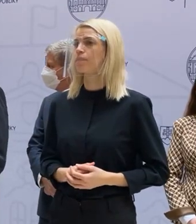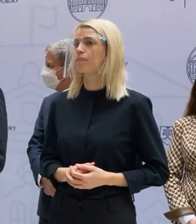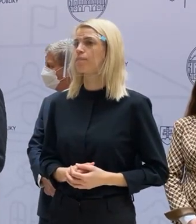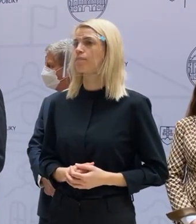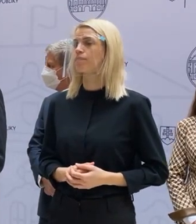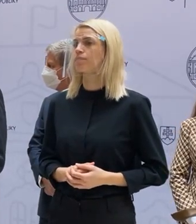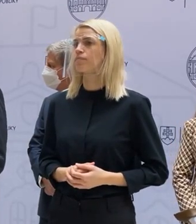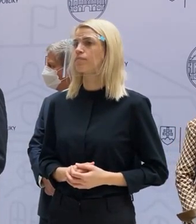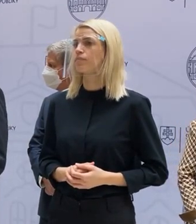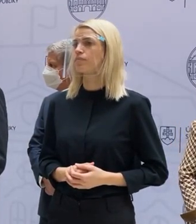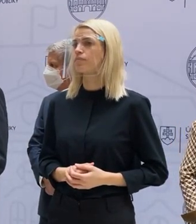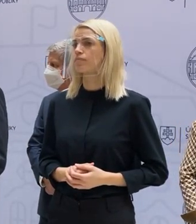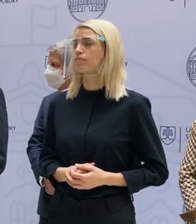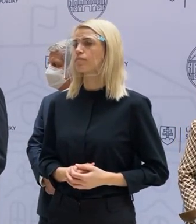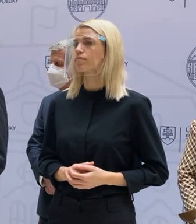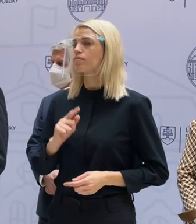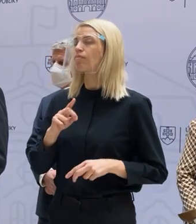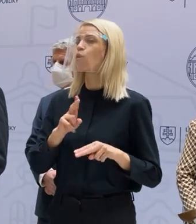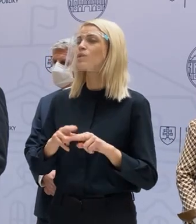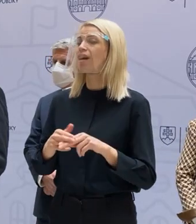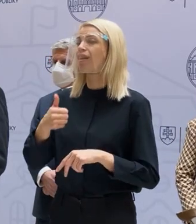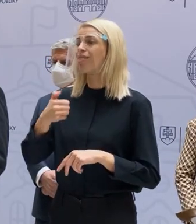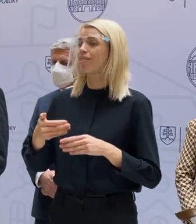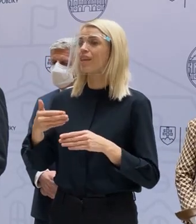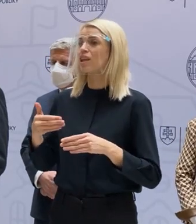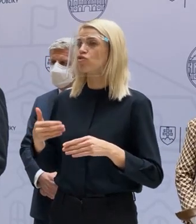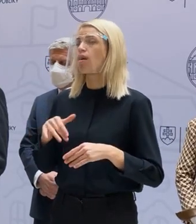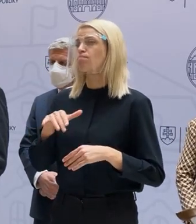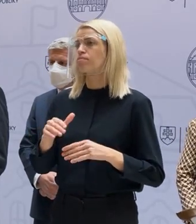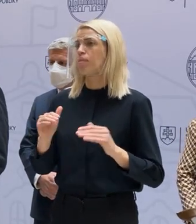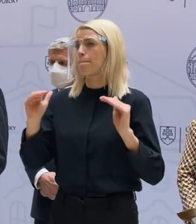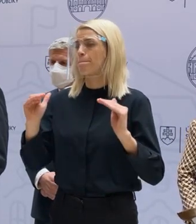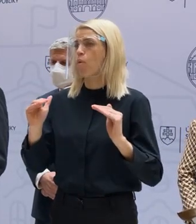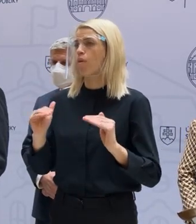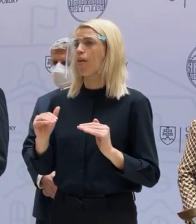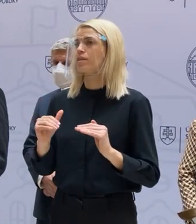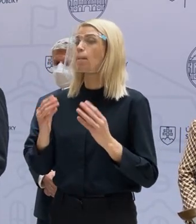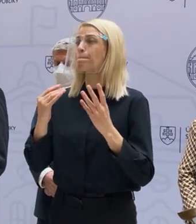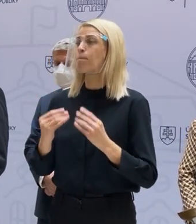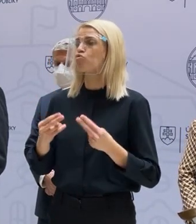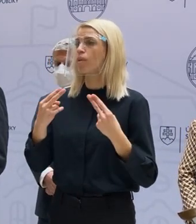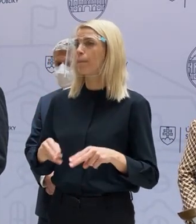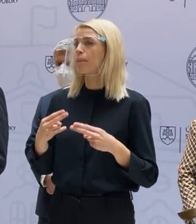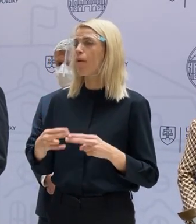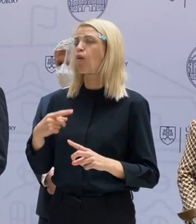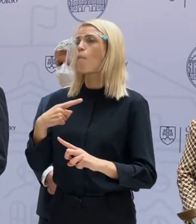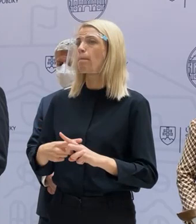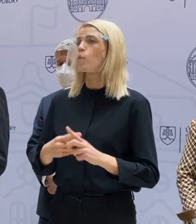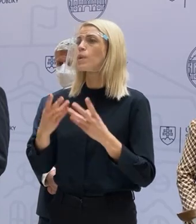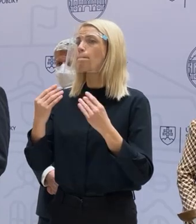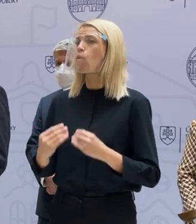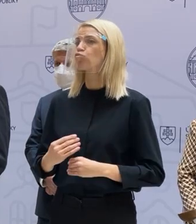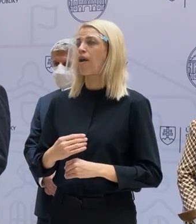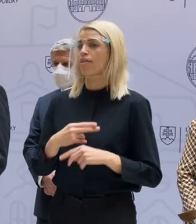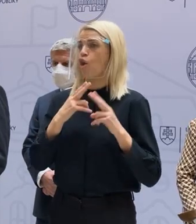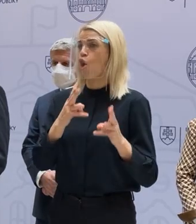Nič menej ale oproti ostatným týždňom pokračuje pokles aj v počte prípadov, aj v počte